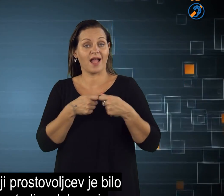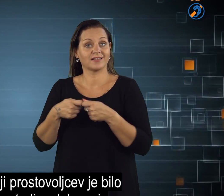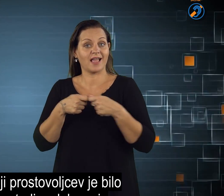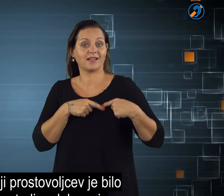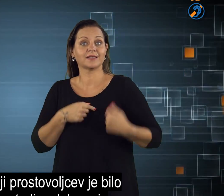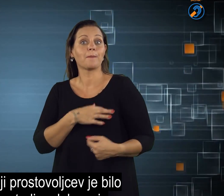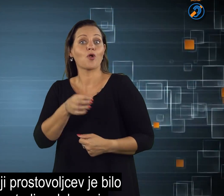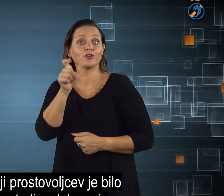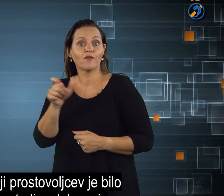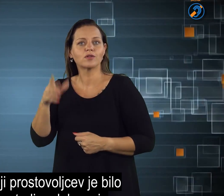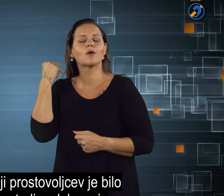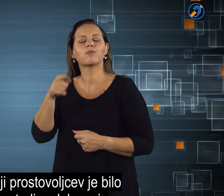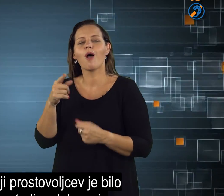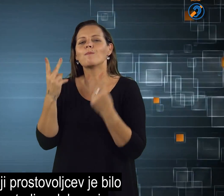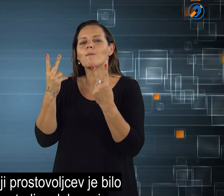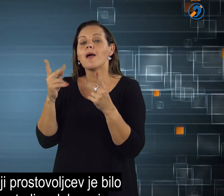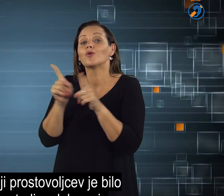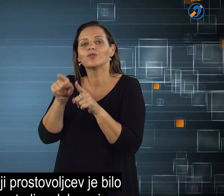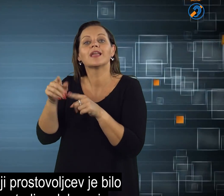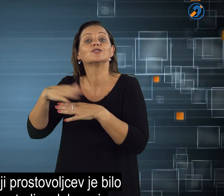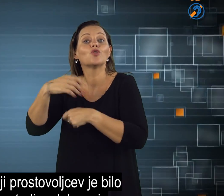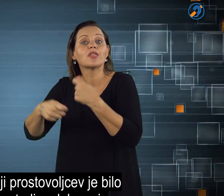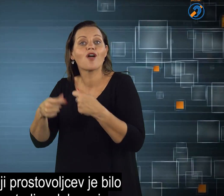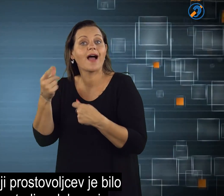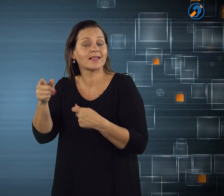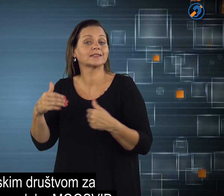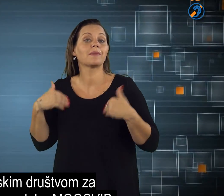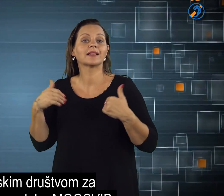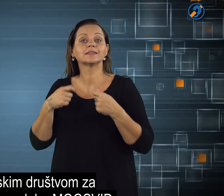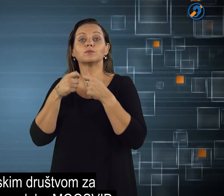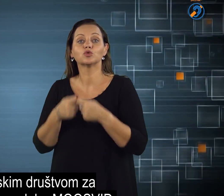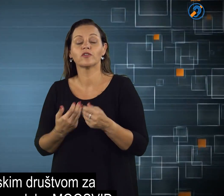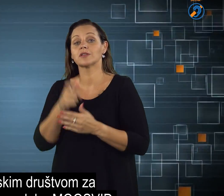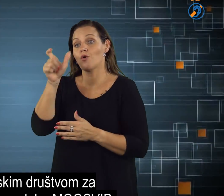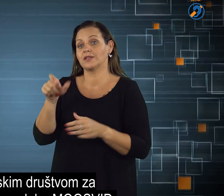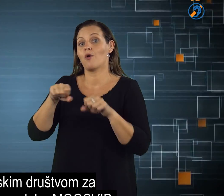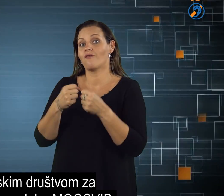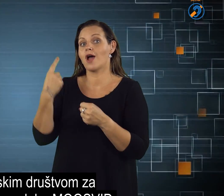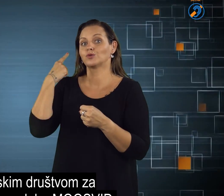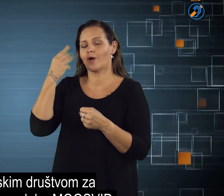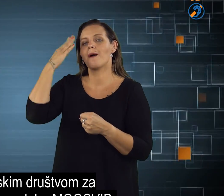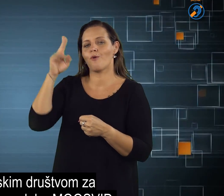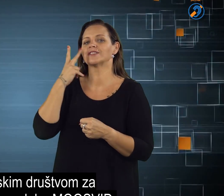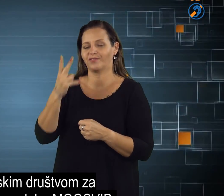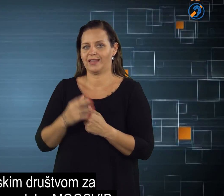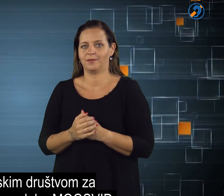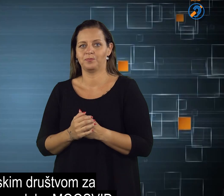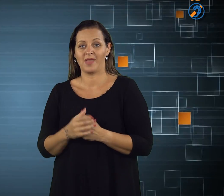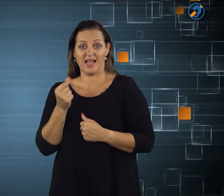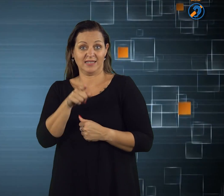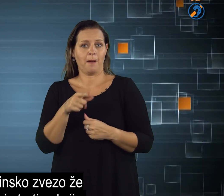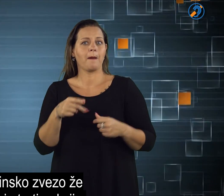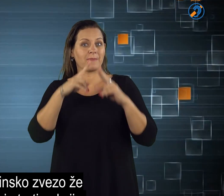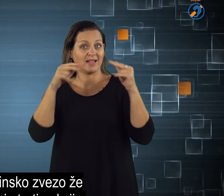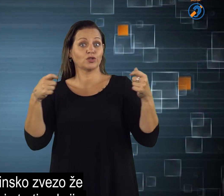Pri organizaciji prostovoljcev je bilo nepogrešljivo tudi sodelovanje z mladinskim društvom za osebe z okvaro sluha